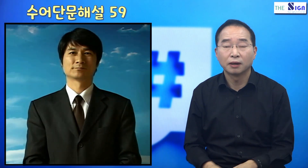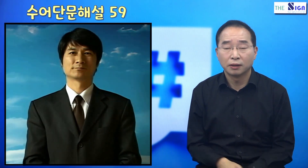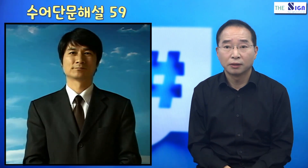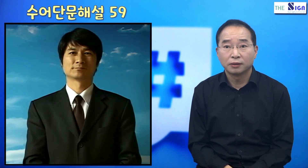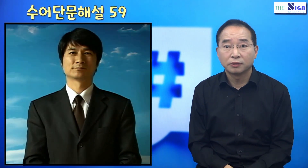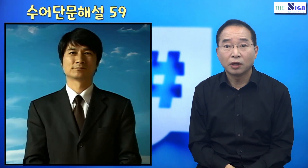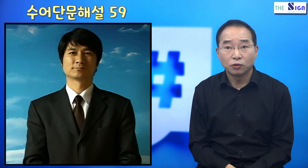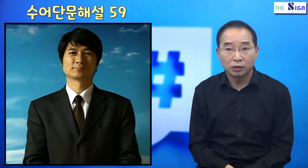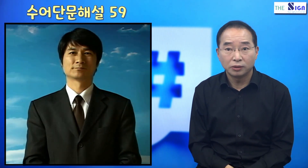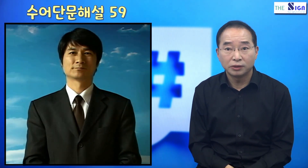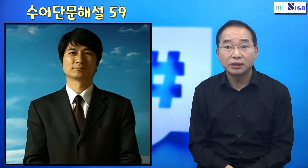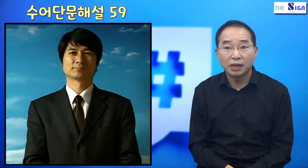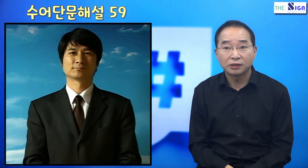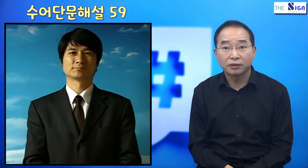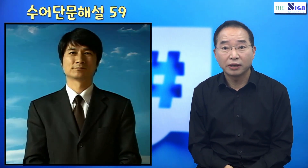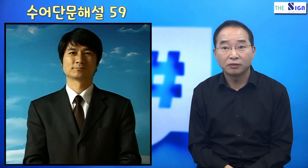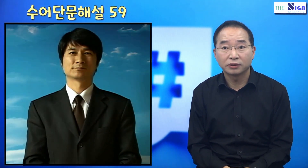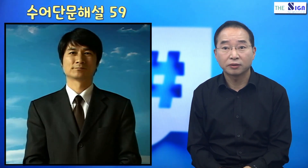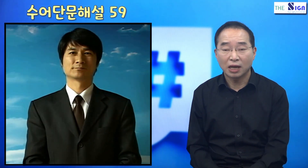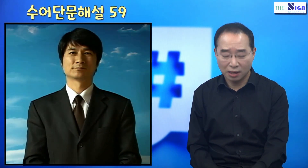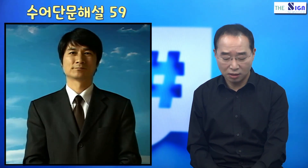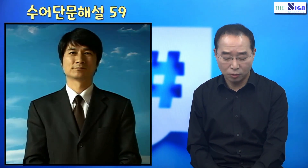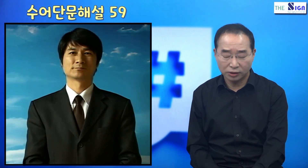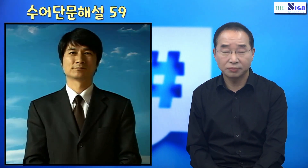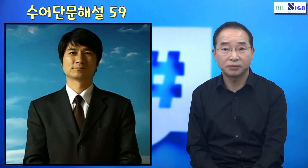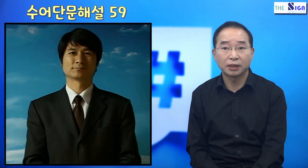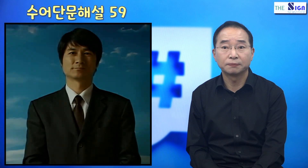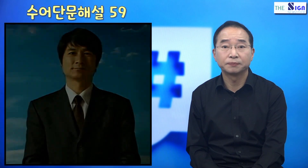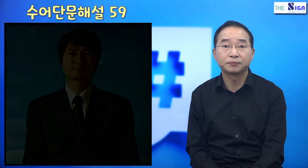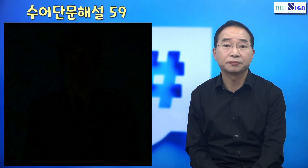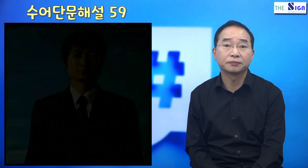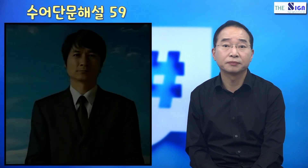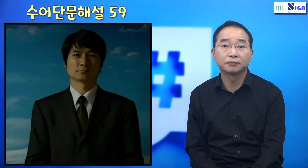자, 내용을 이해하셨나요? 좀 각각을